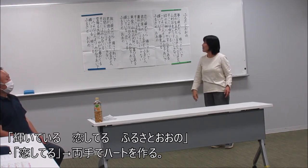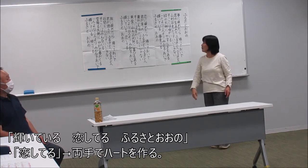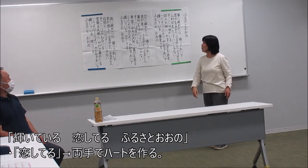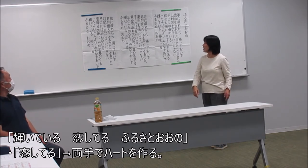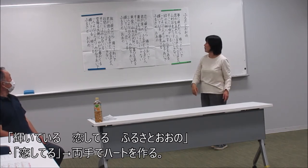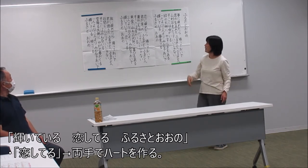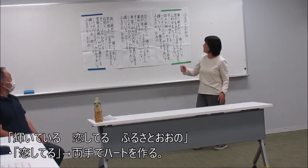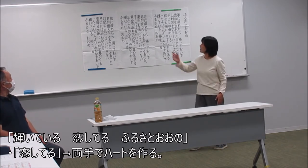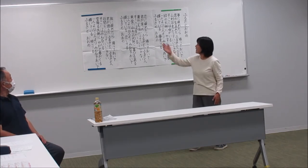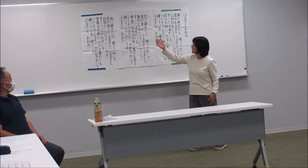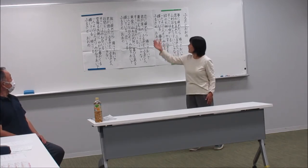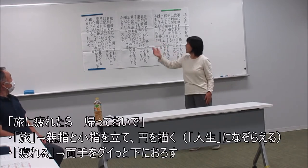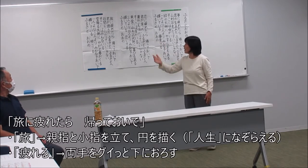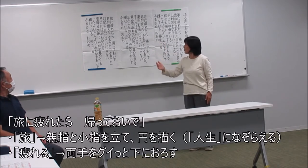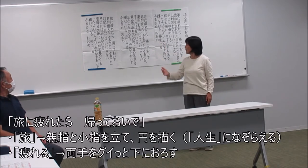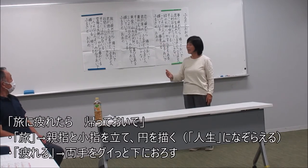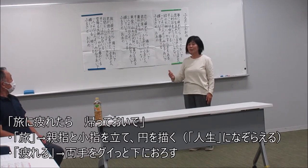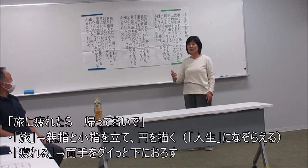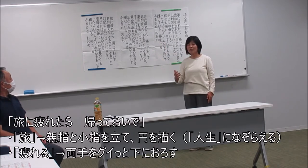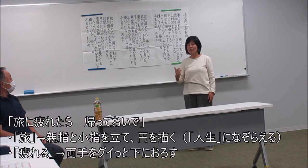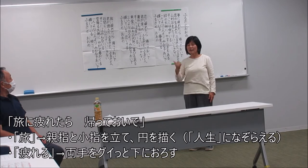度旅に疲れたのは旅を